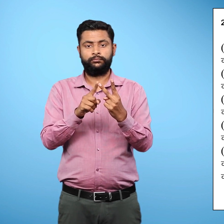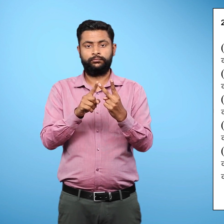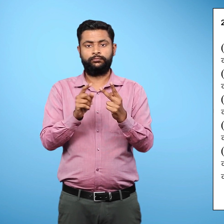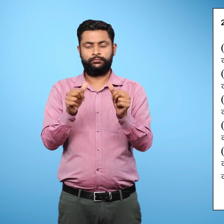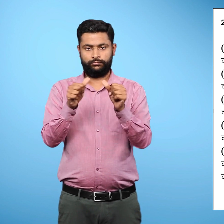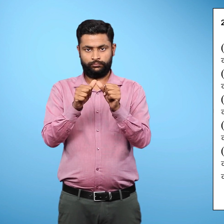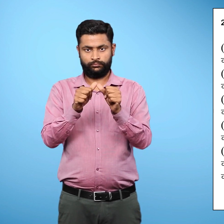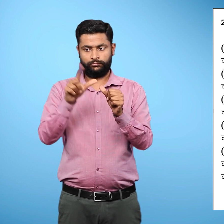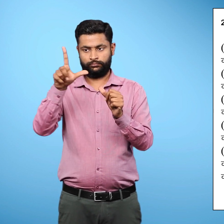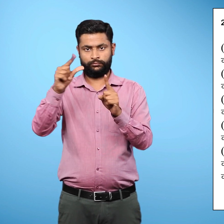एप्स